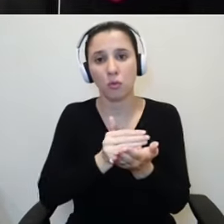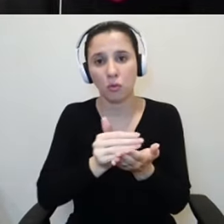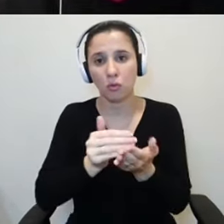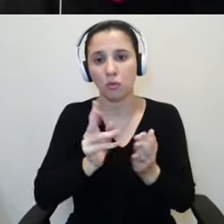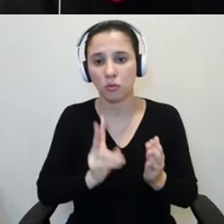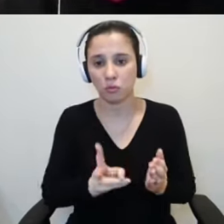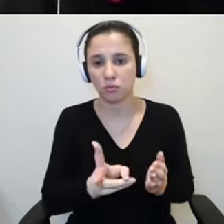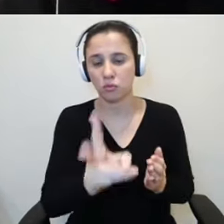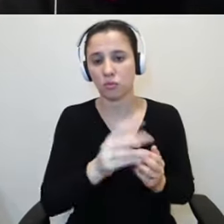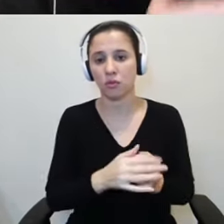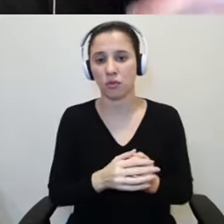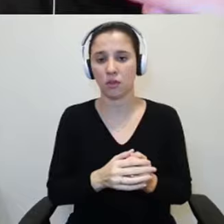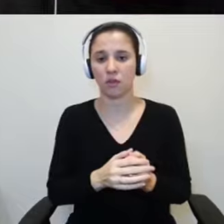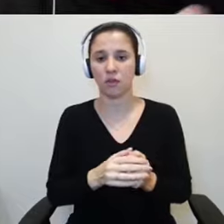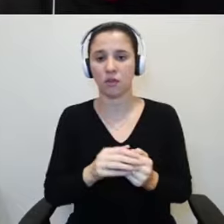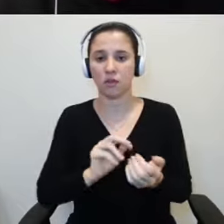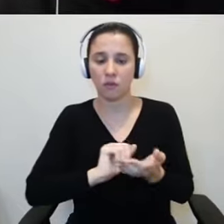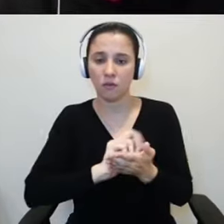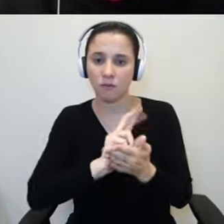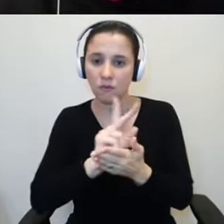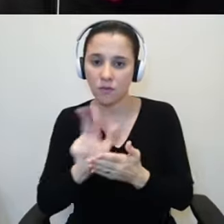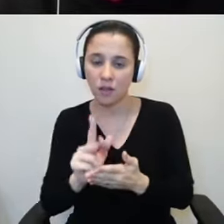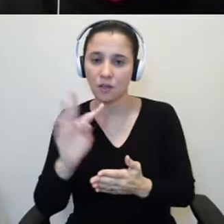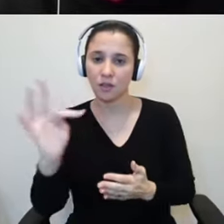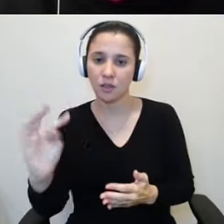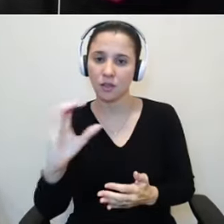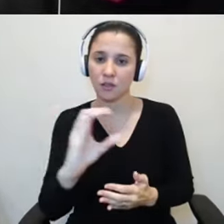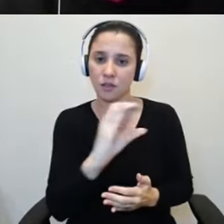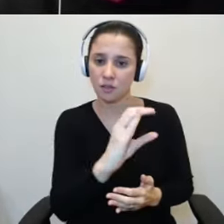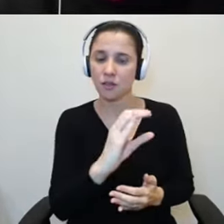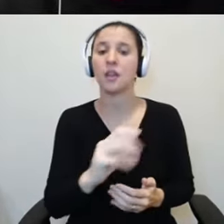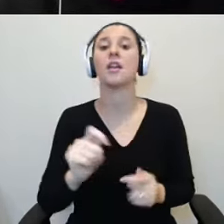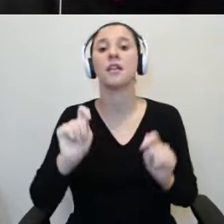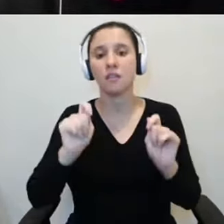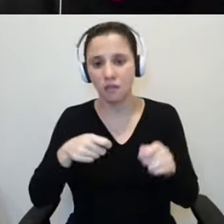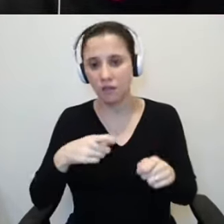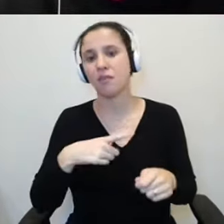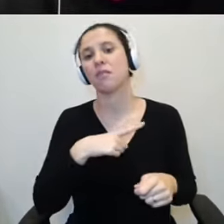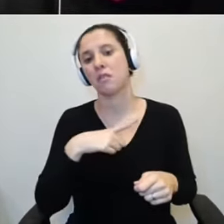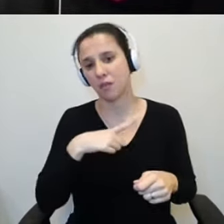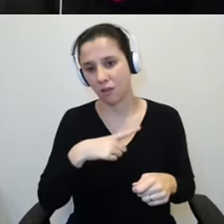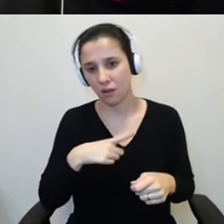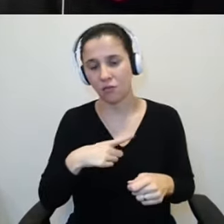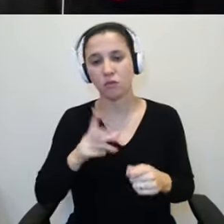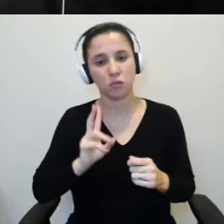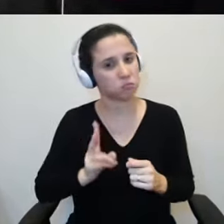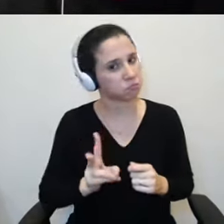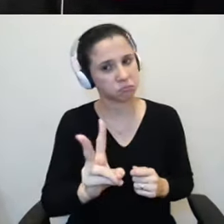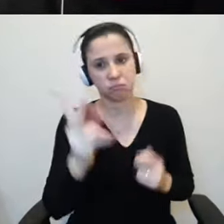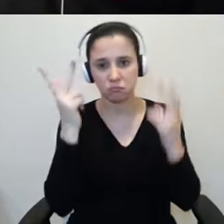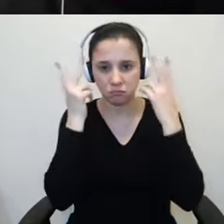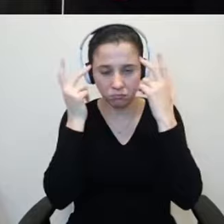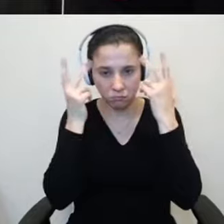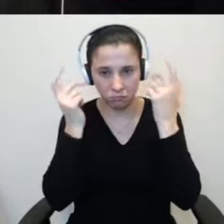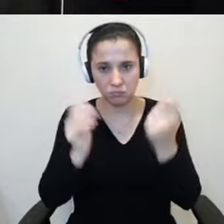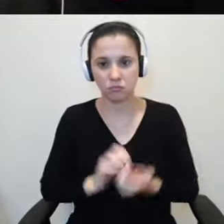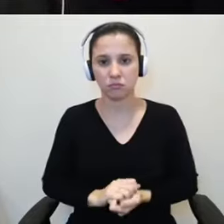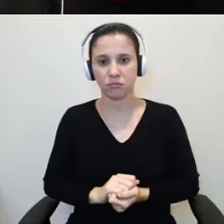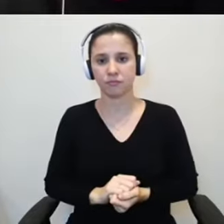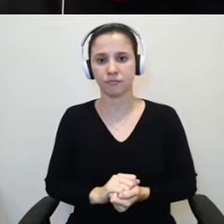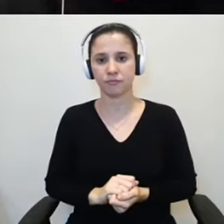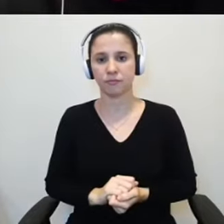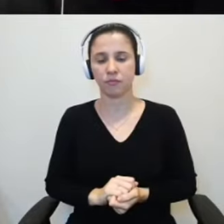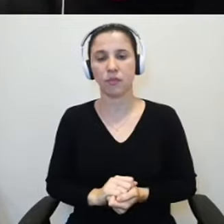foram executadas, TCCs também do pessoal do superior. Então, nós verificamos que